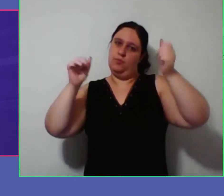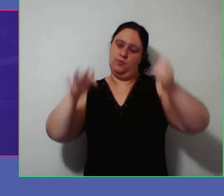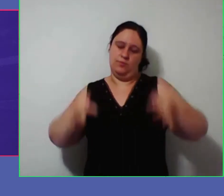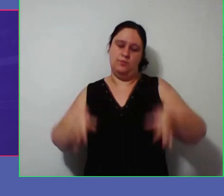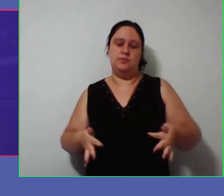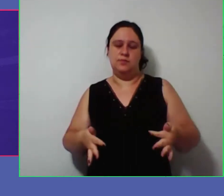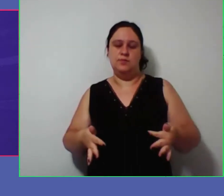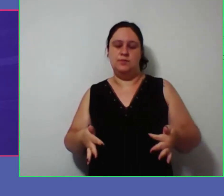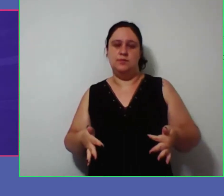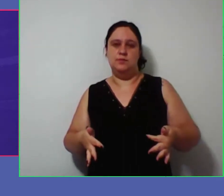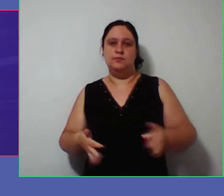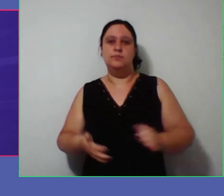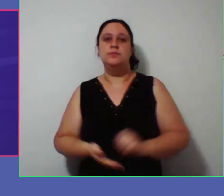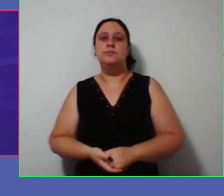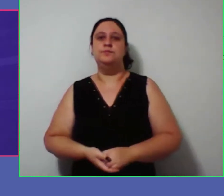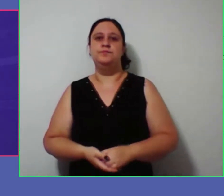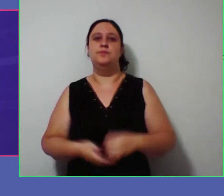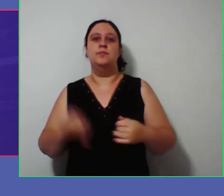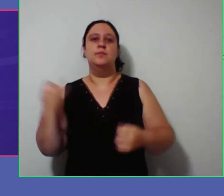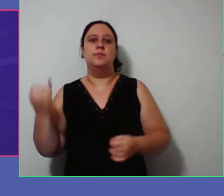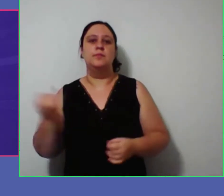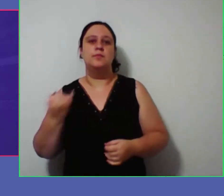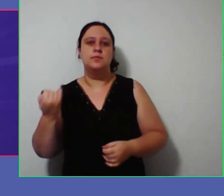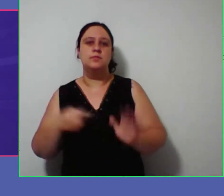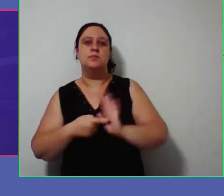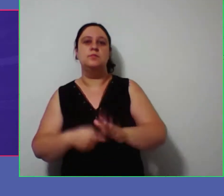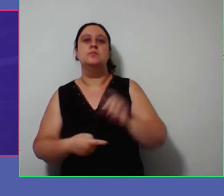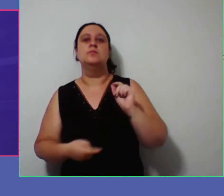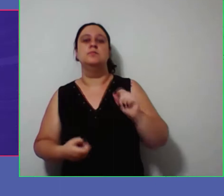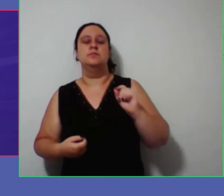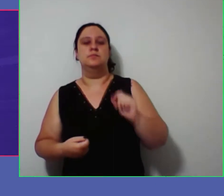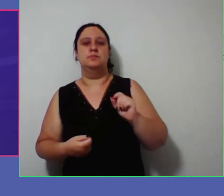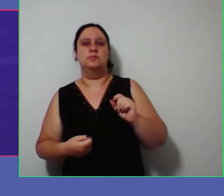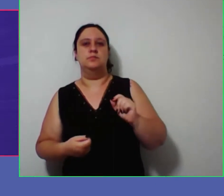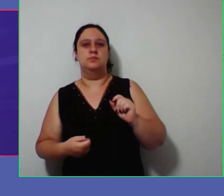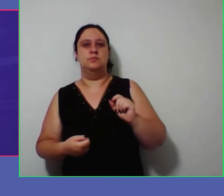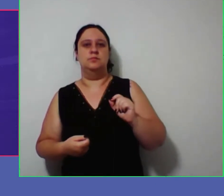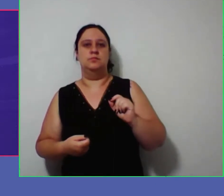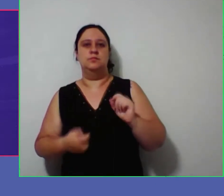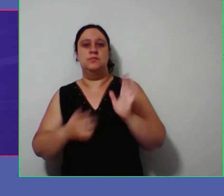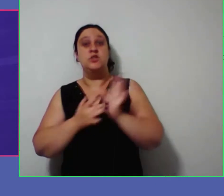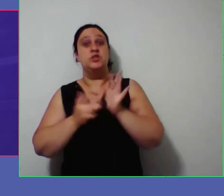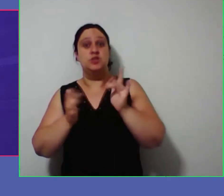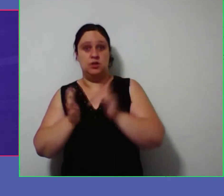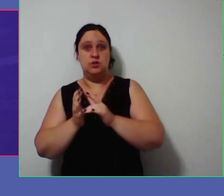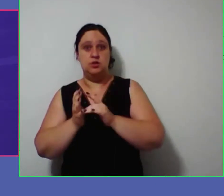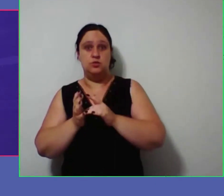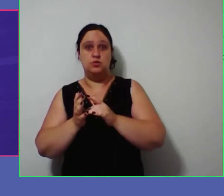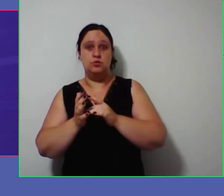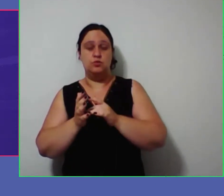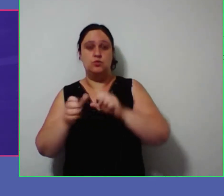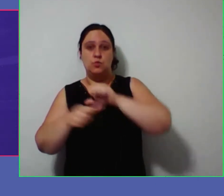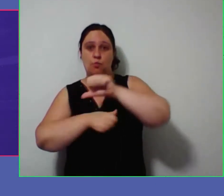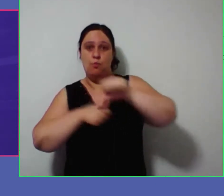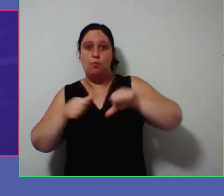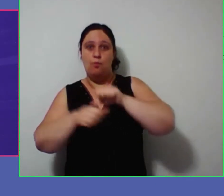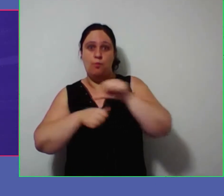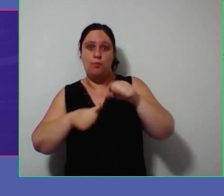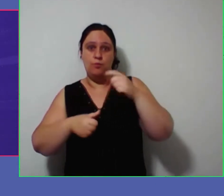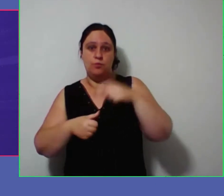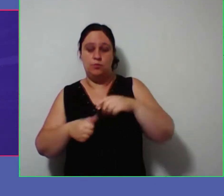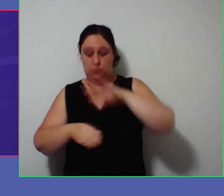o importante é mostrar que Jesus foi transfigurado neste monte, tá? Esse